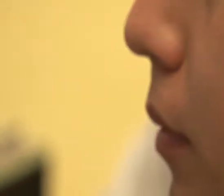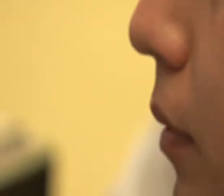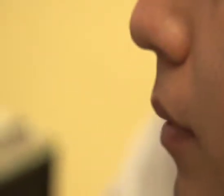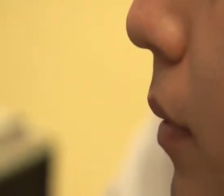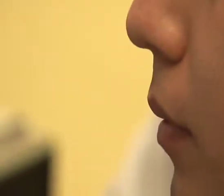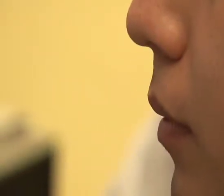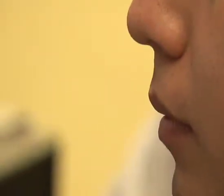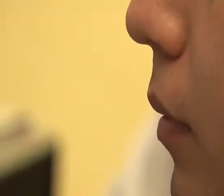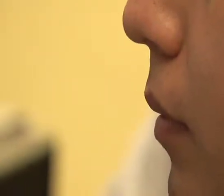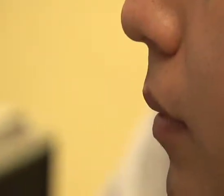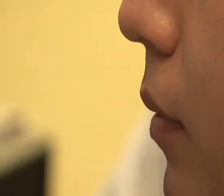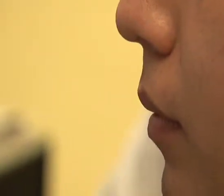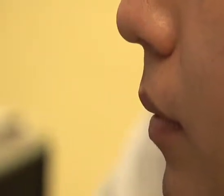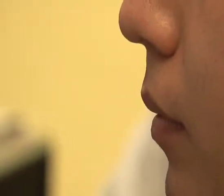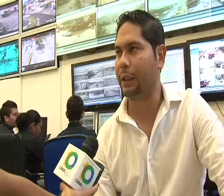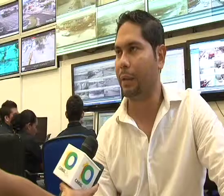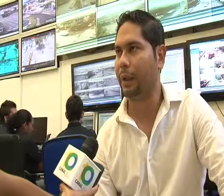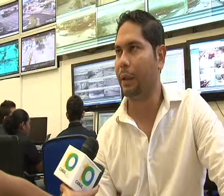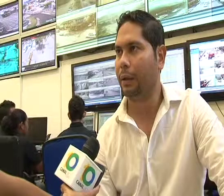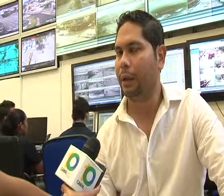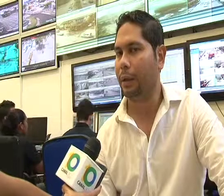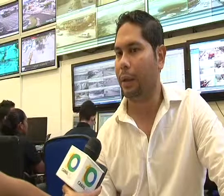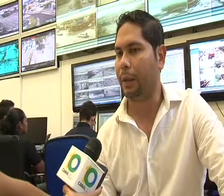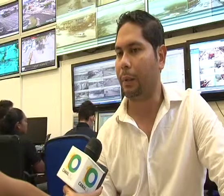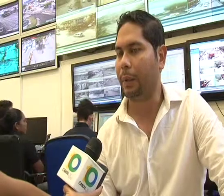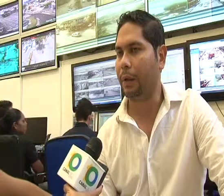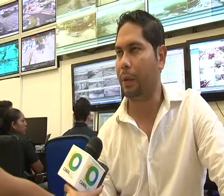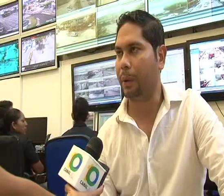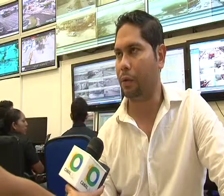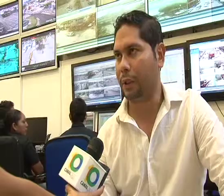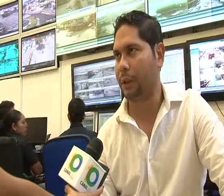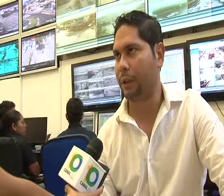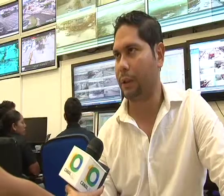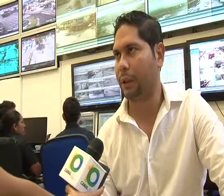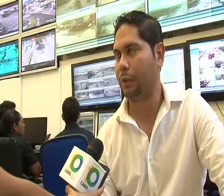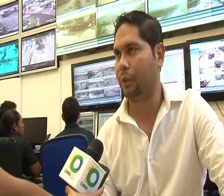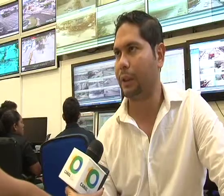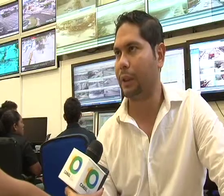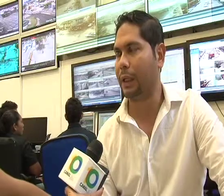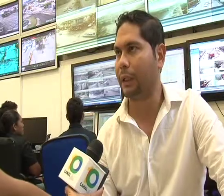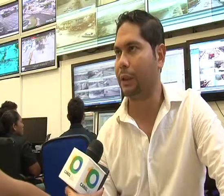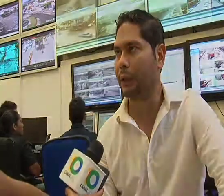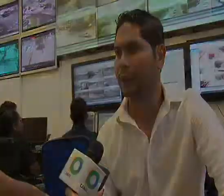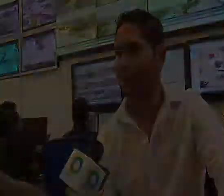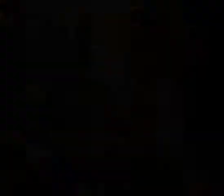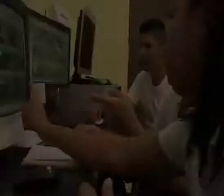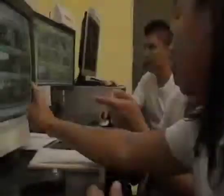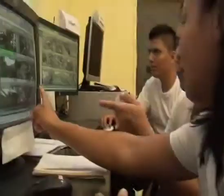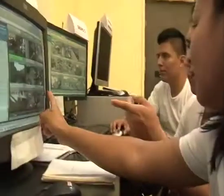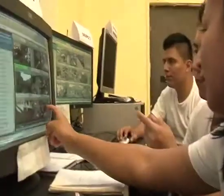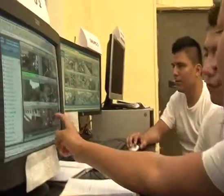forma permanente y estable de personas con estas características.